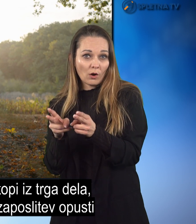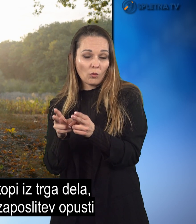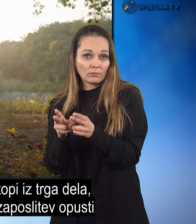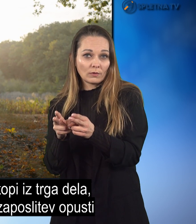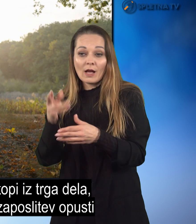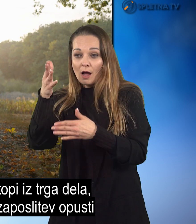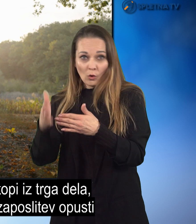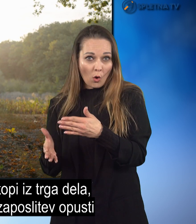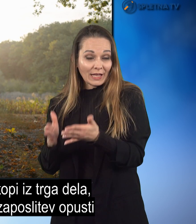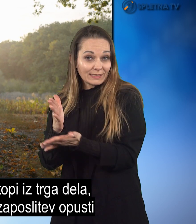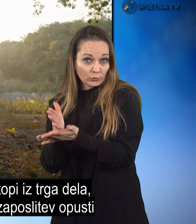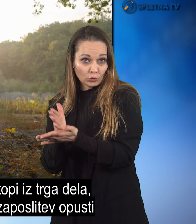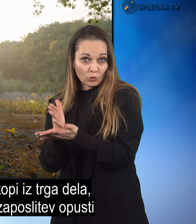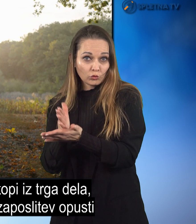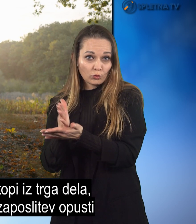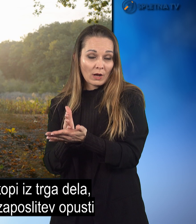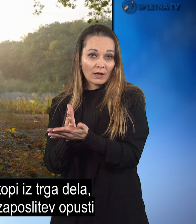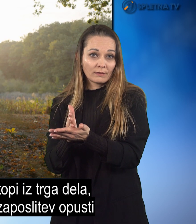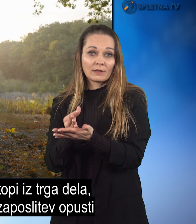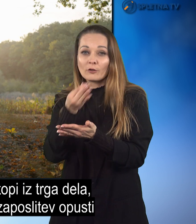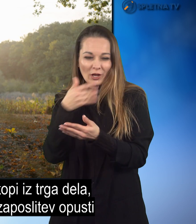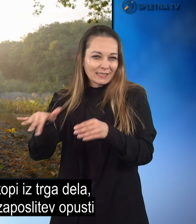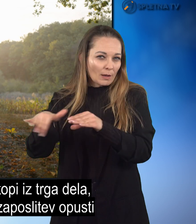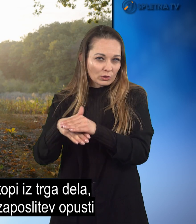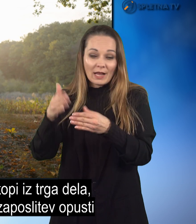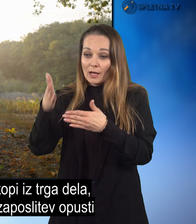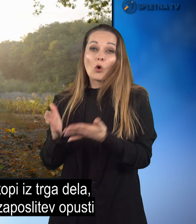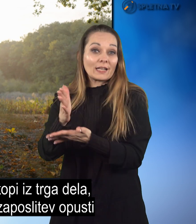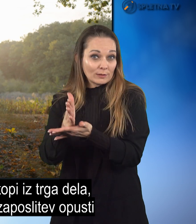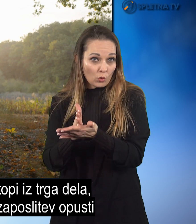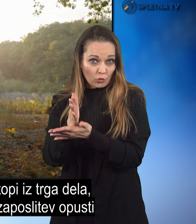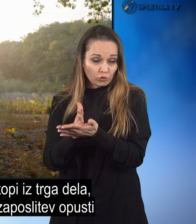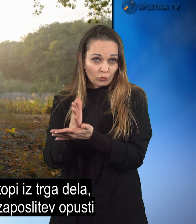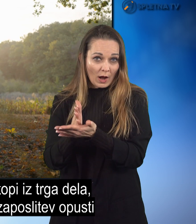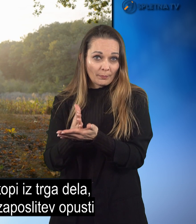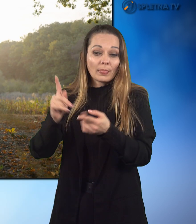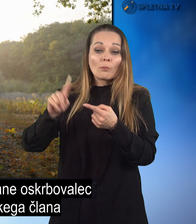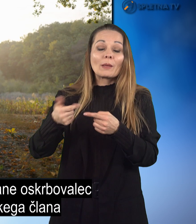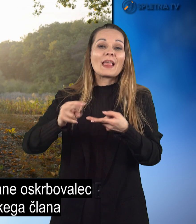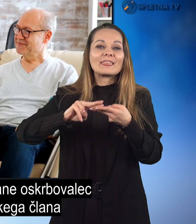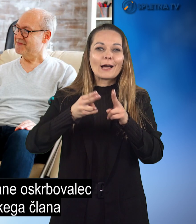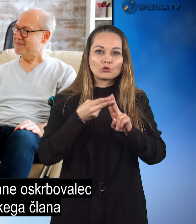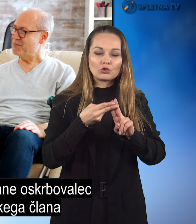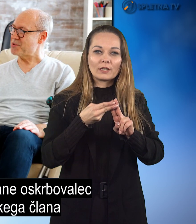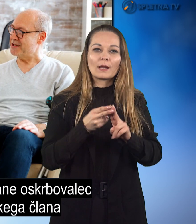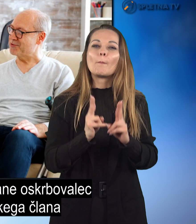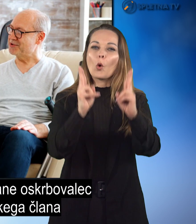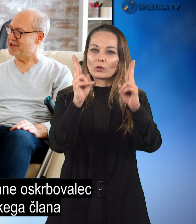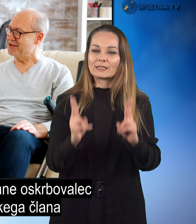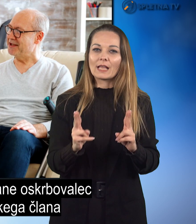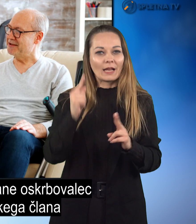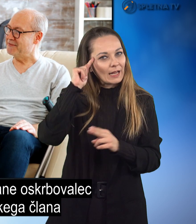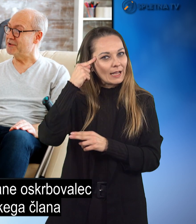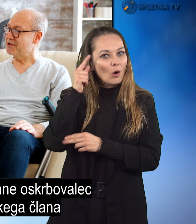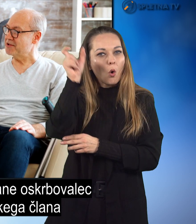izstopi iz trga dela, da pravzaprav, če je zaposlen, da to zaposlitev opusti in se na nek način